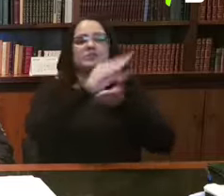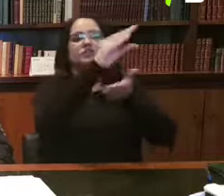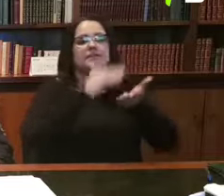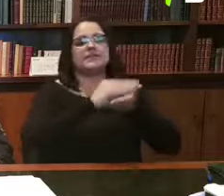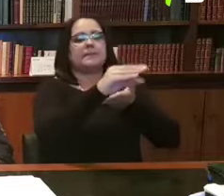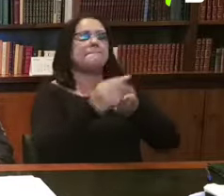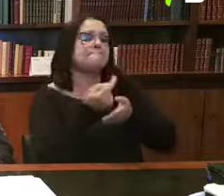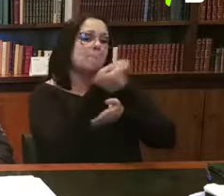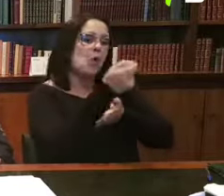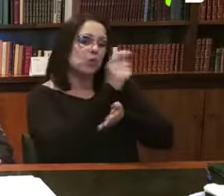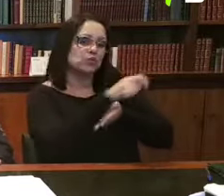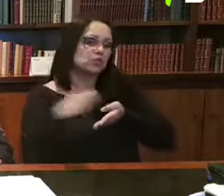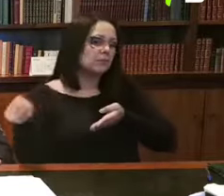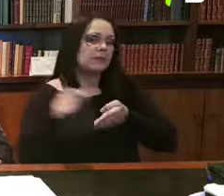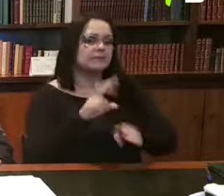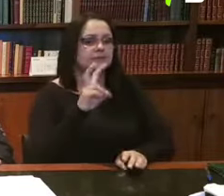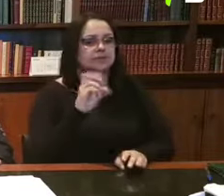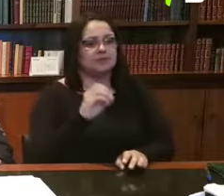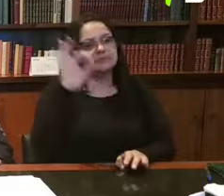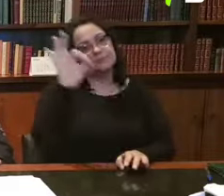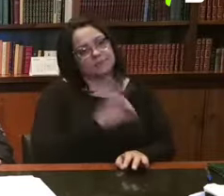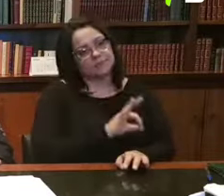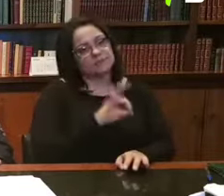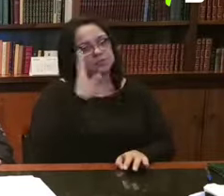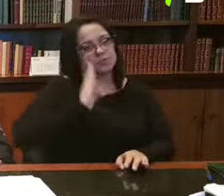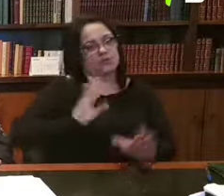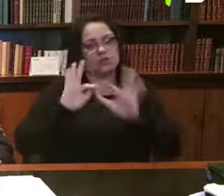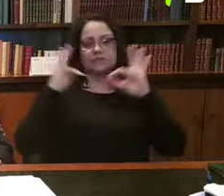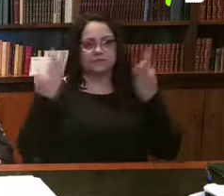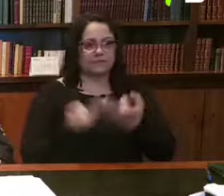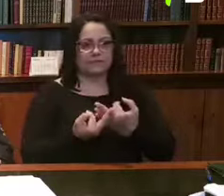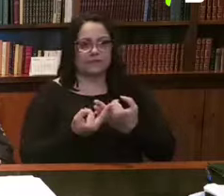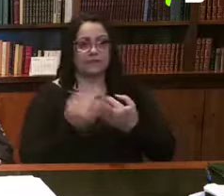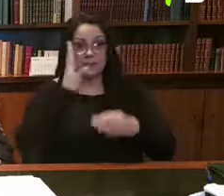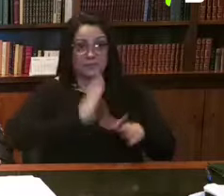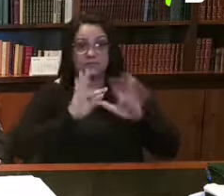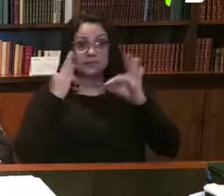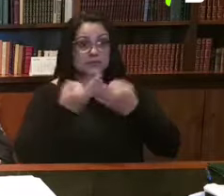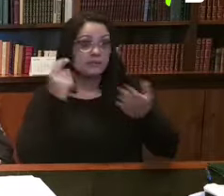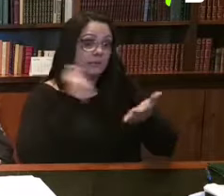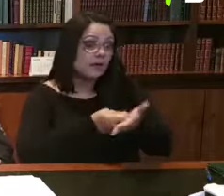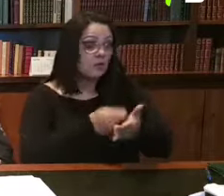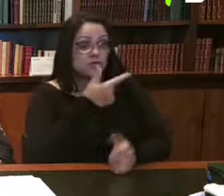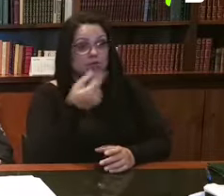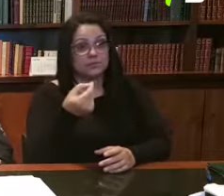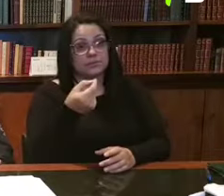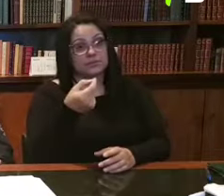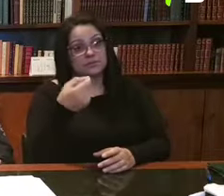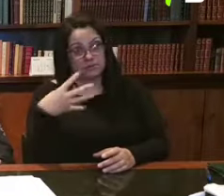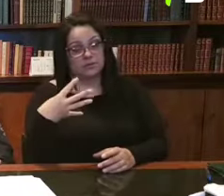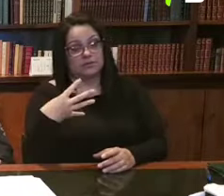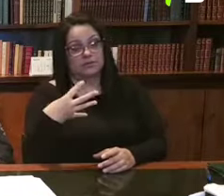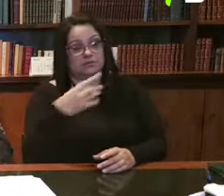em poucos meses nós temos 50 por cento que o bolsa família pagou desde 2004 mas em poucos meses menos